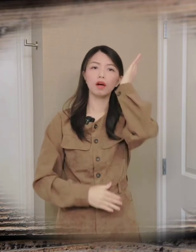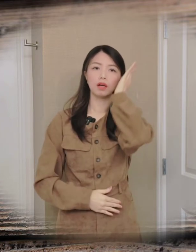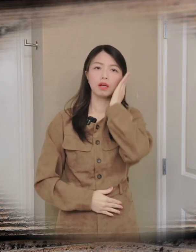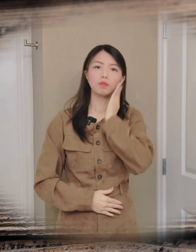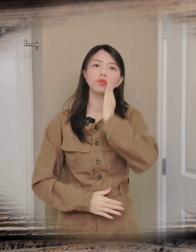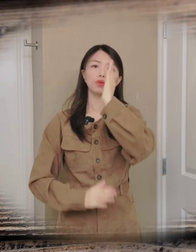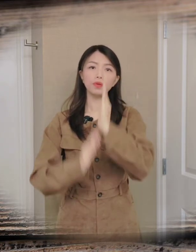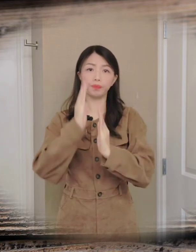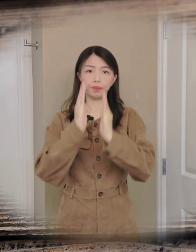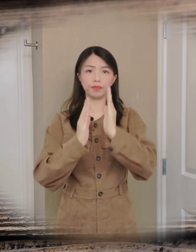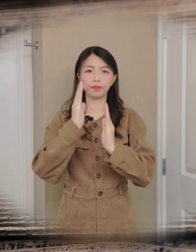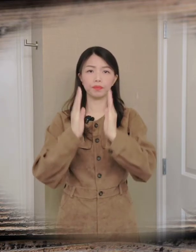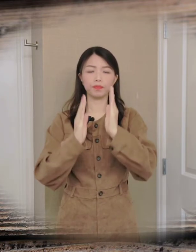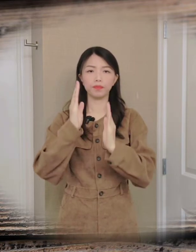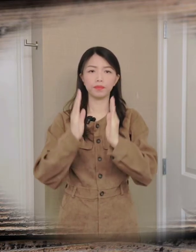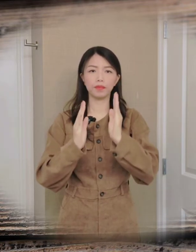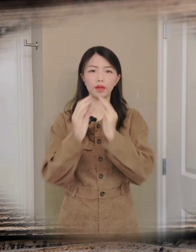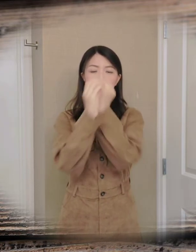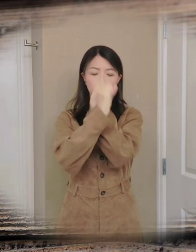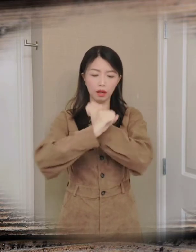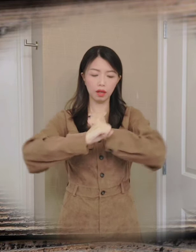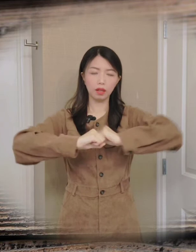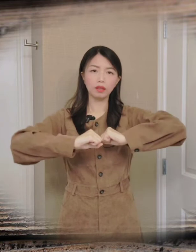돼요. 풀,